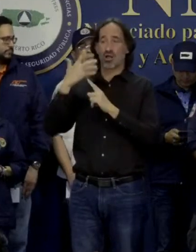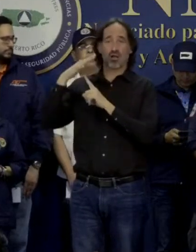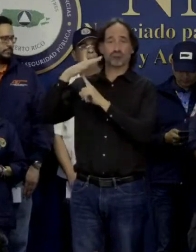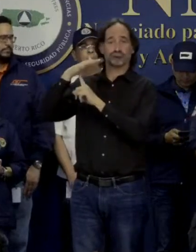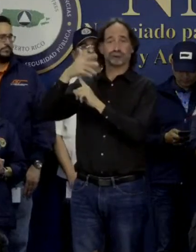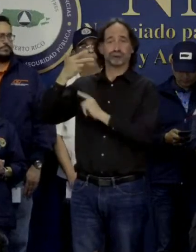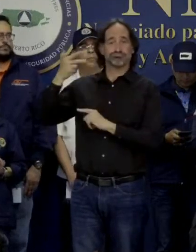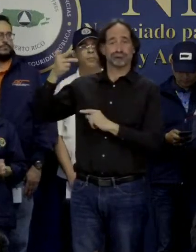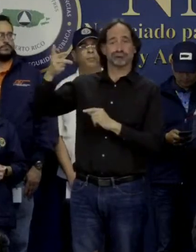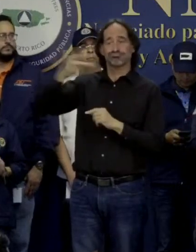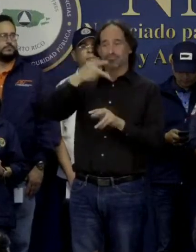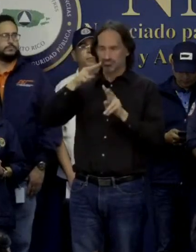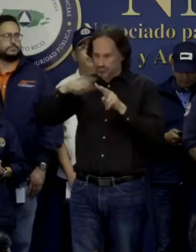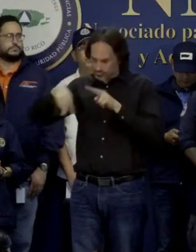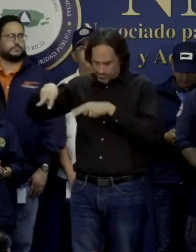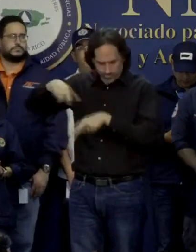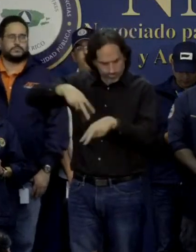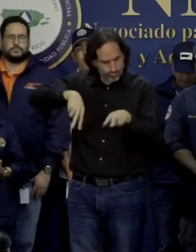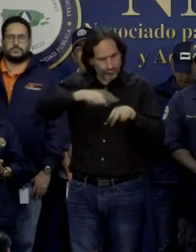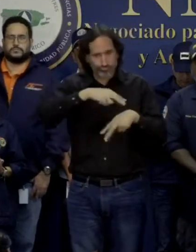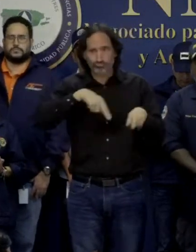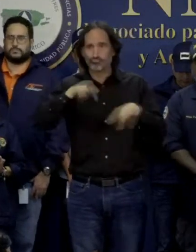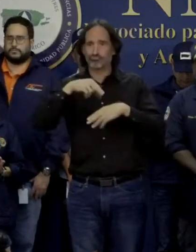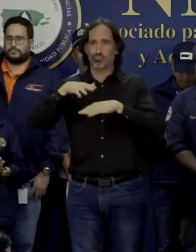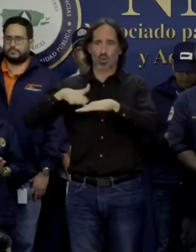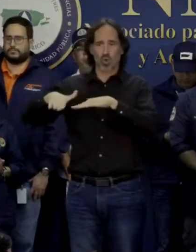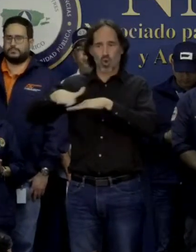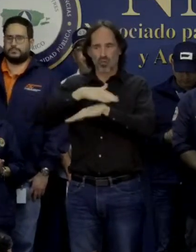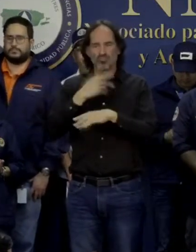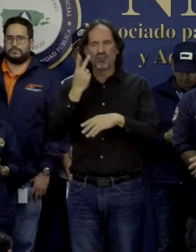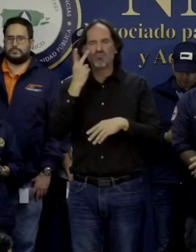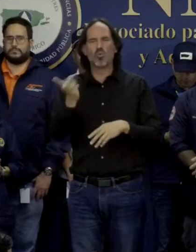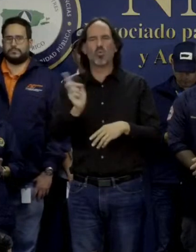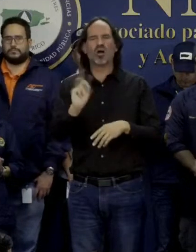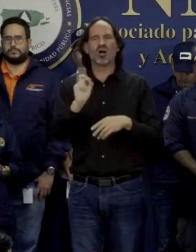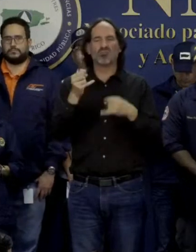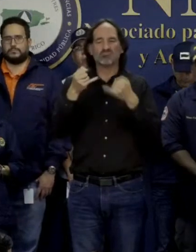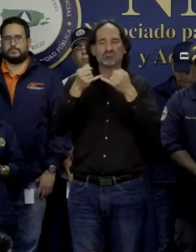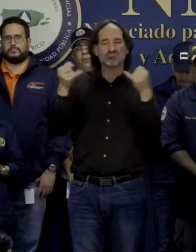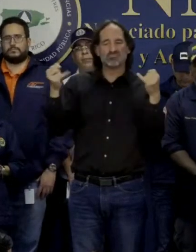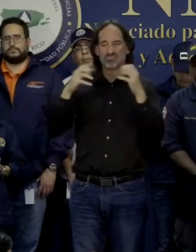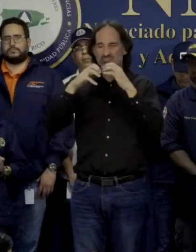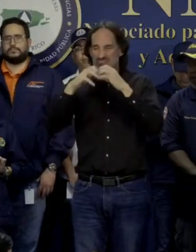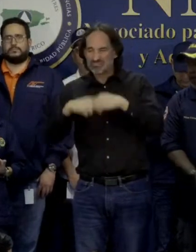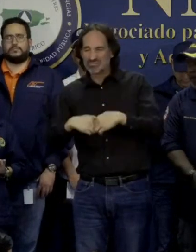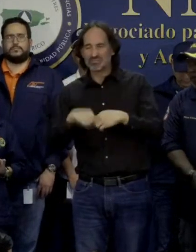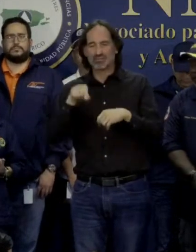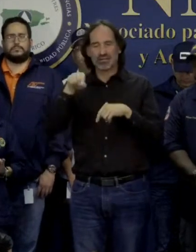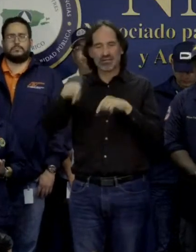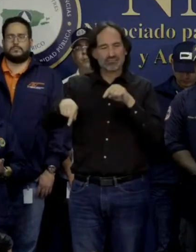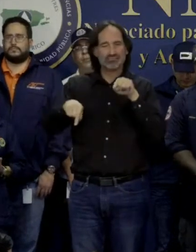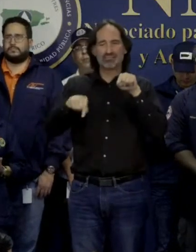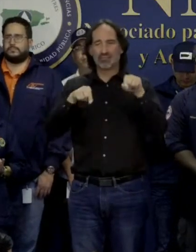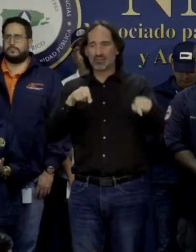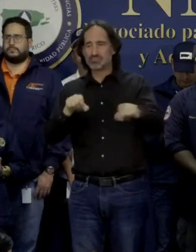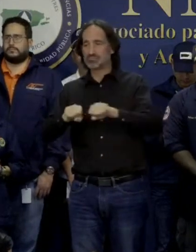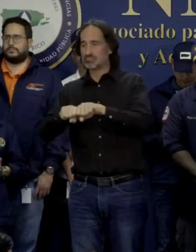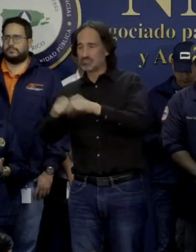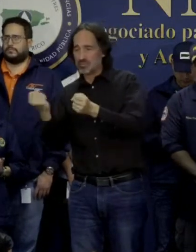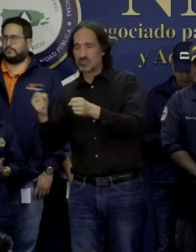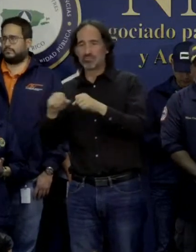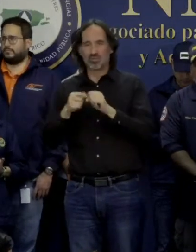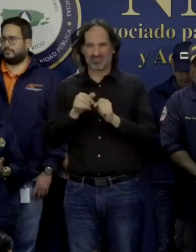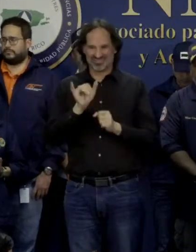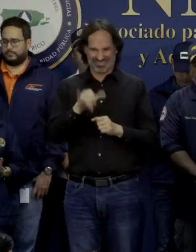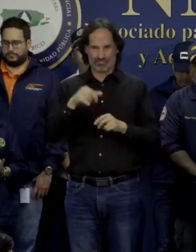Por primera vez ya se están sobrevolando las líneas y eso nos va a ayudar mucho para tener esta evaluación. Por eso es